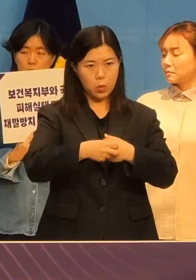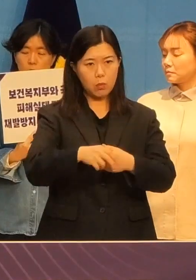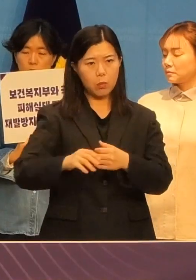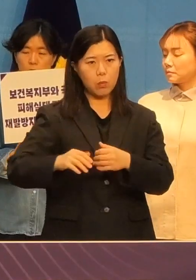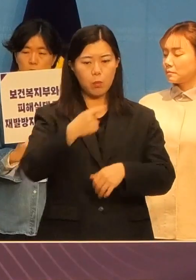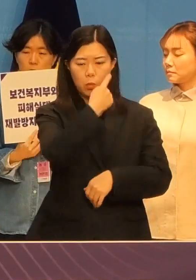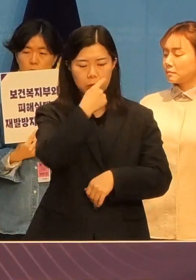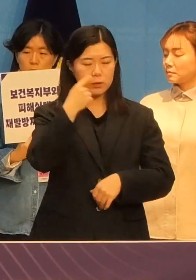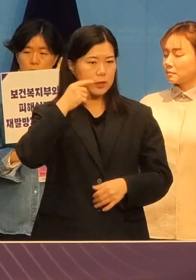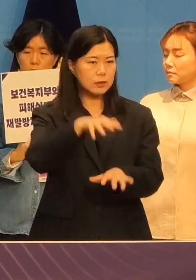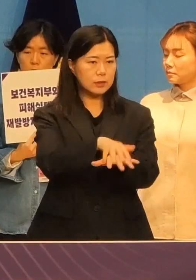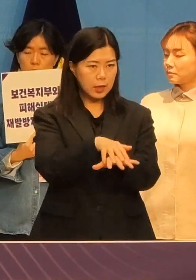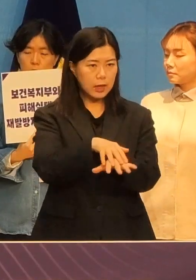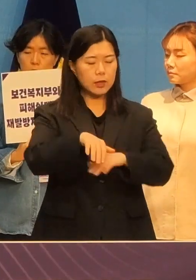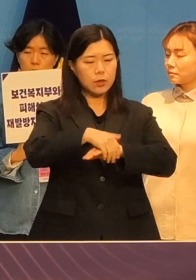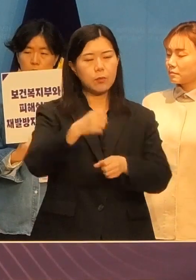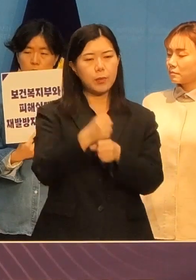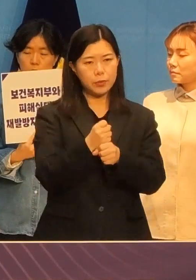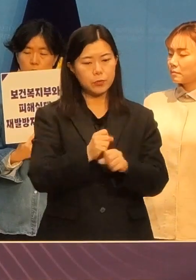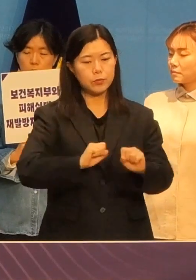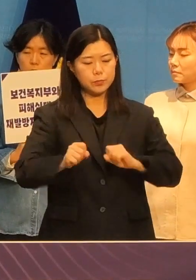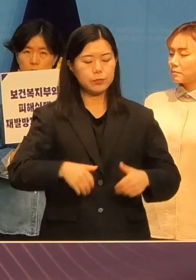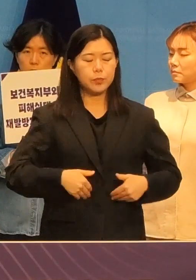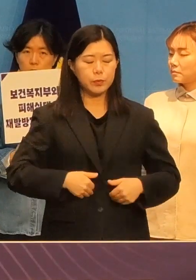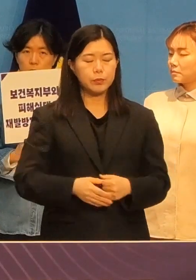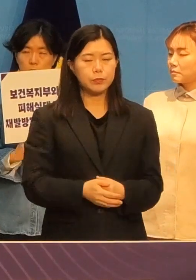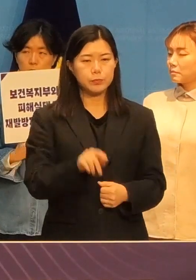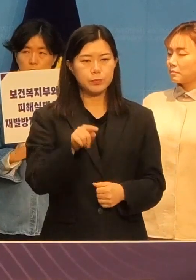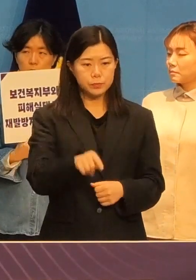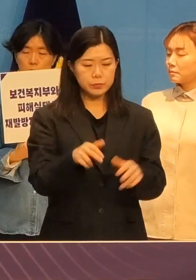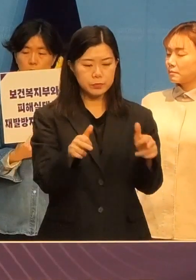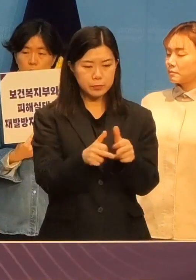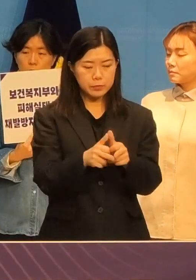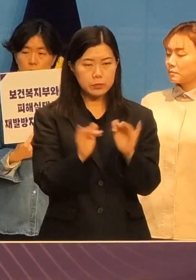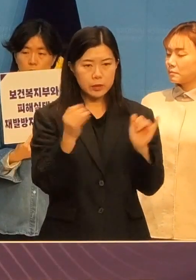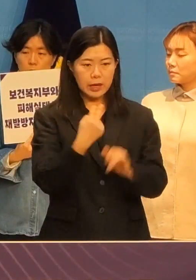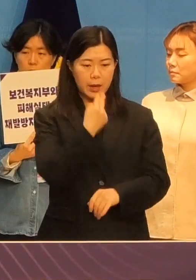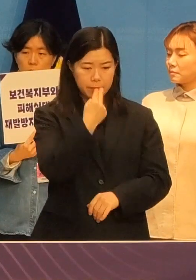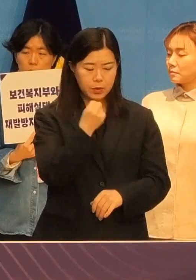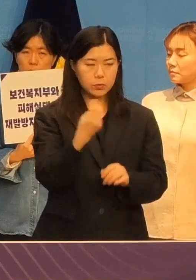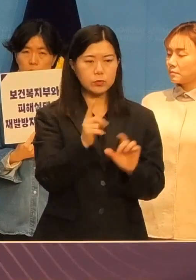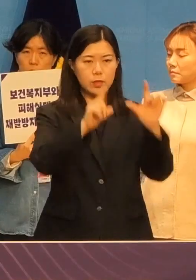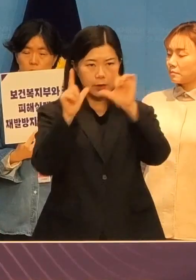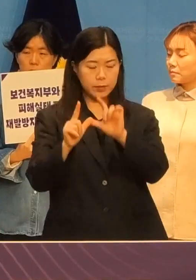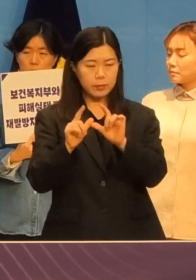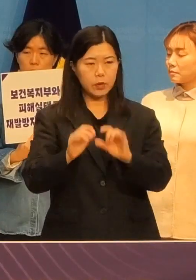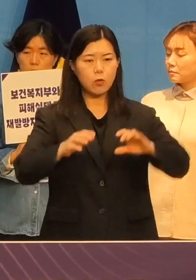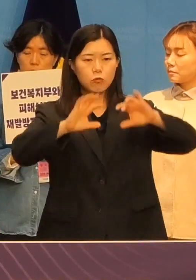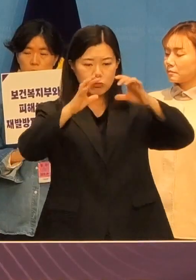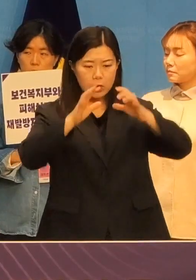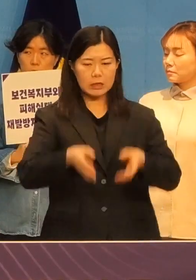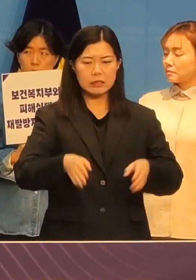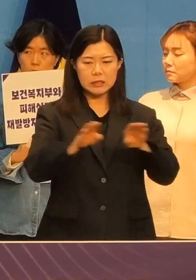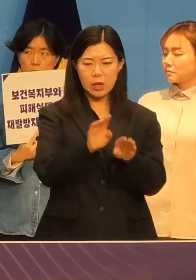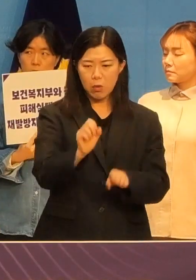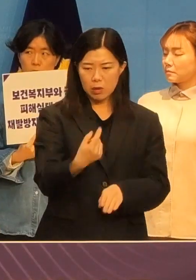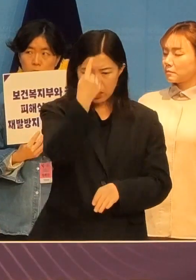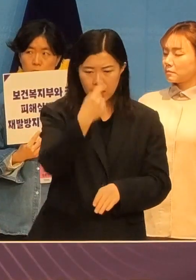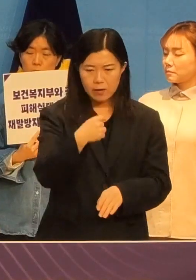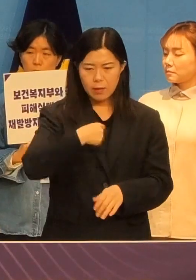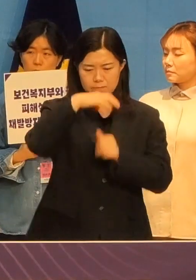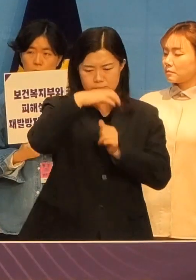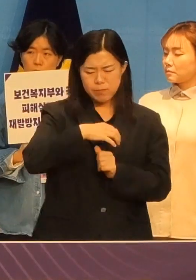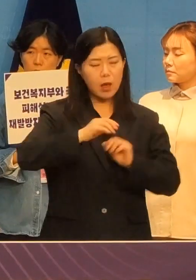계획을 마련하고 실행해야 합니다. 이를 통해 장애인의 생명과 삶이 국가 또는 시설에 의해 관리되거나 통제되는